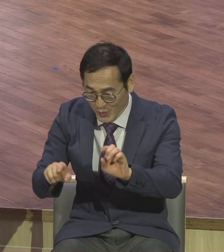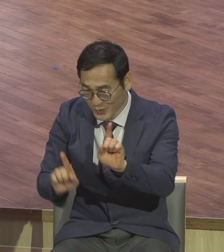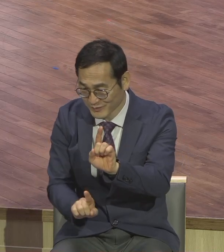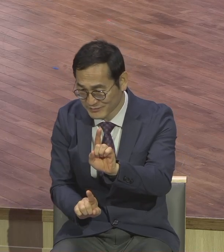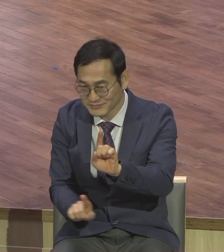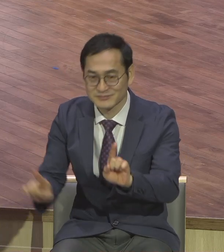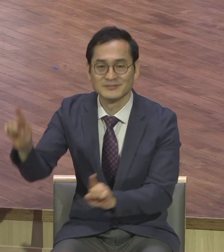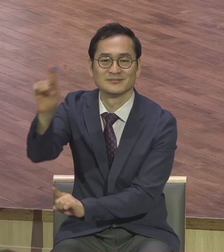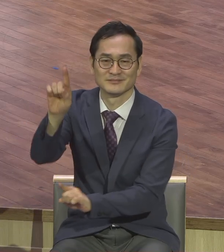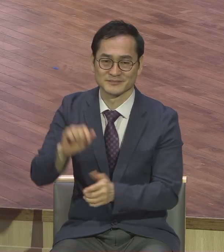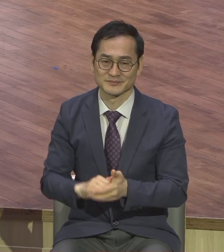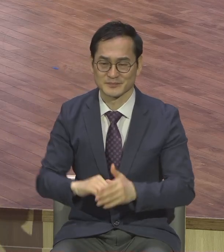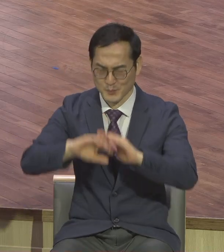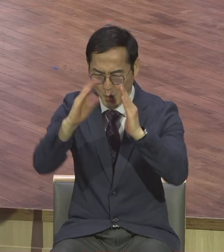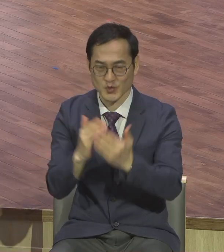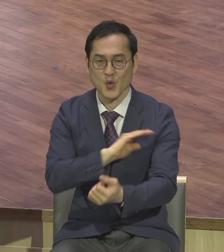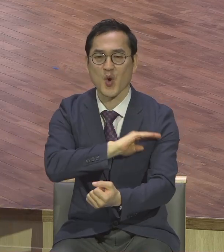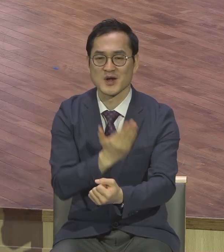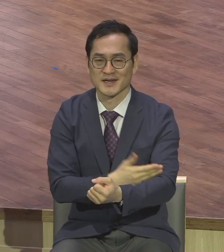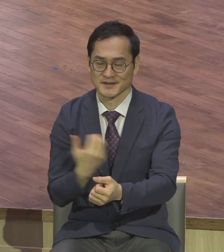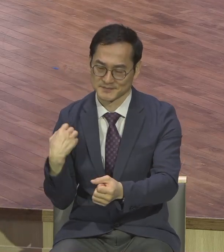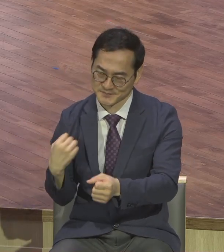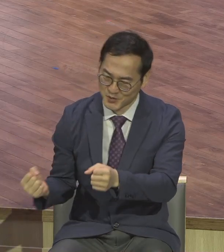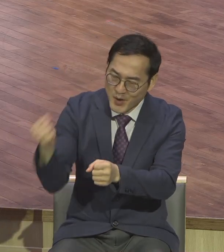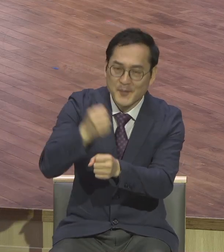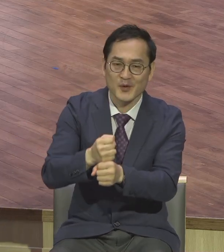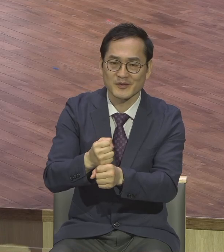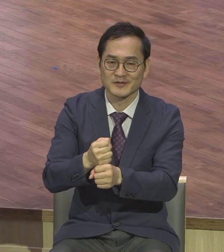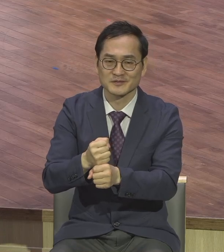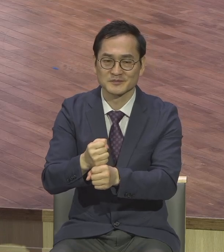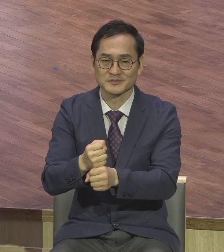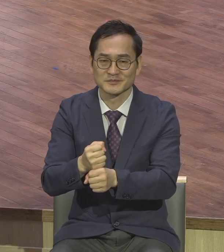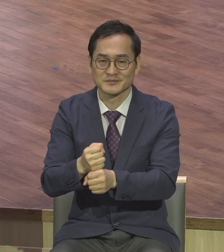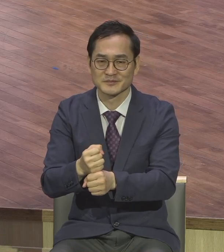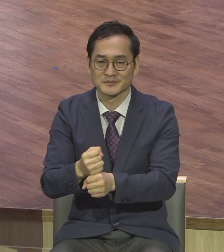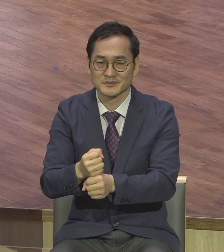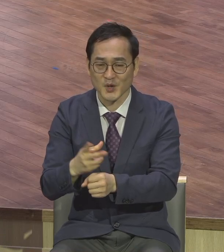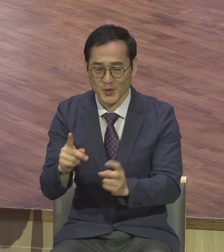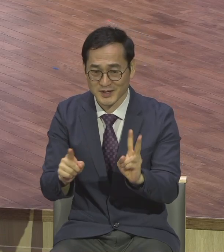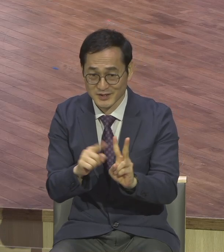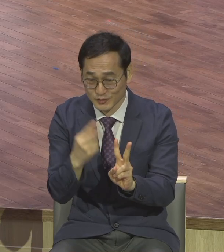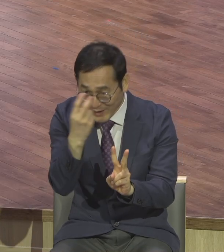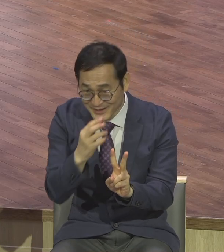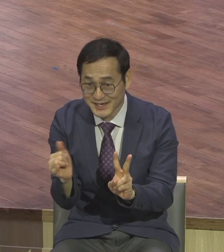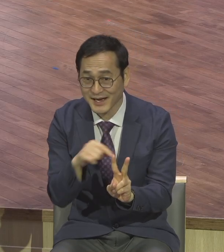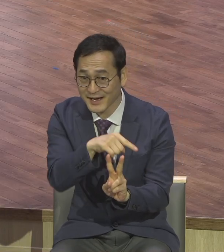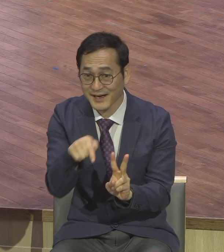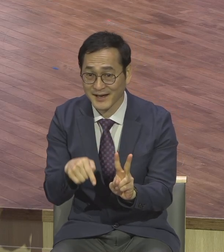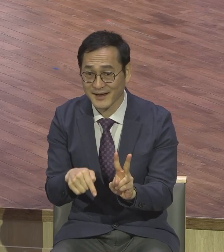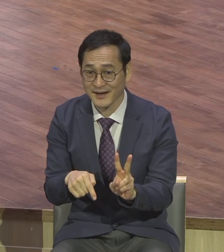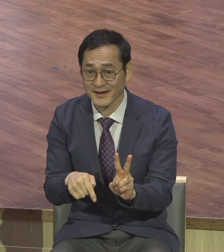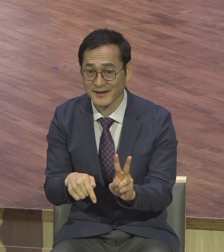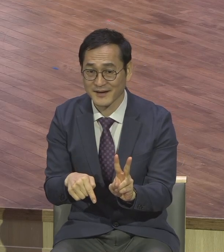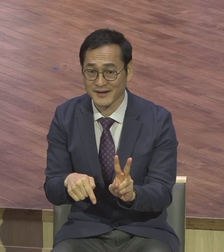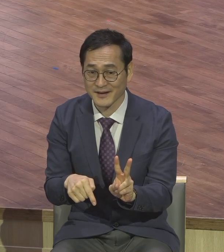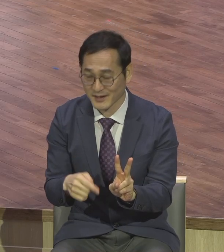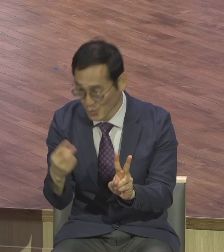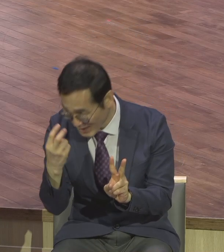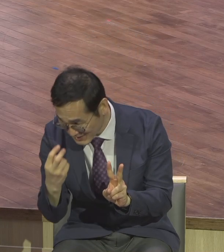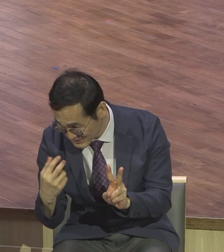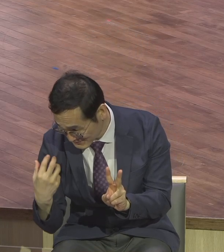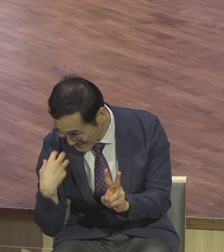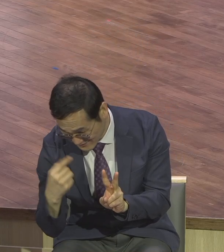자신의 모든 권리를 회복하게 되고 후견인과 청지기의 모든 권리는 종결 없어질